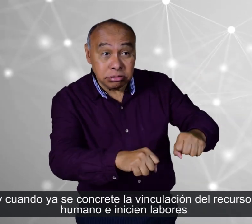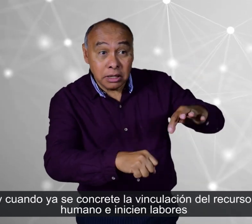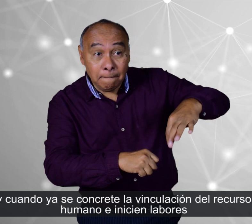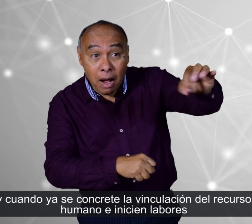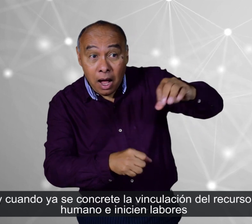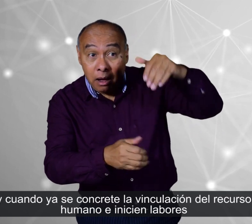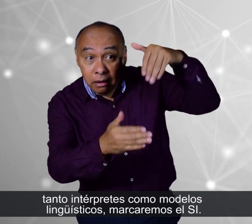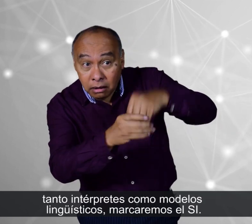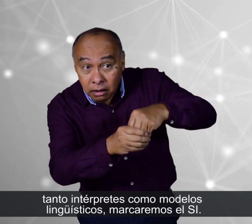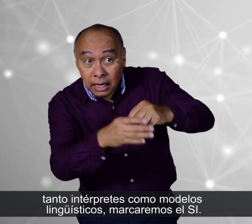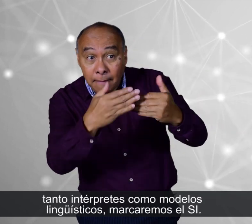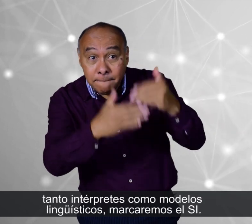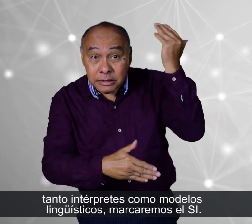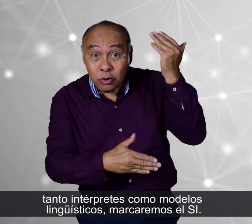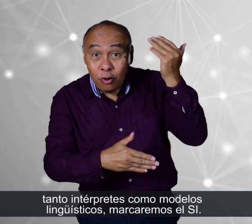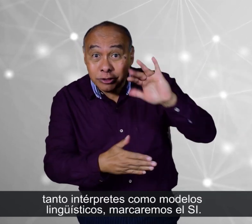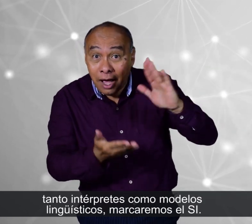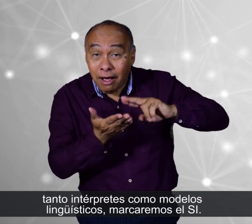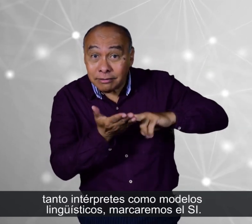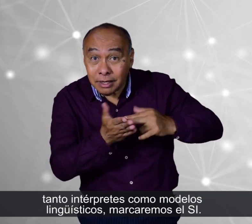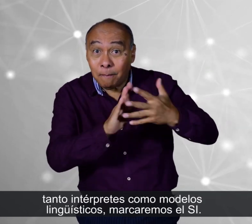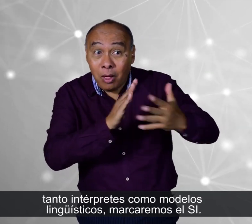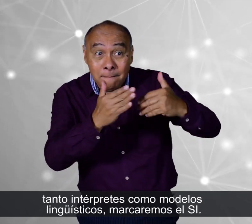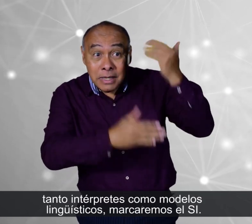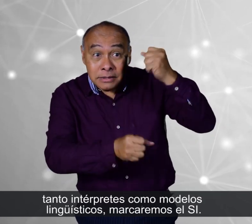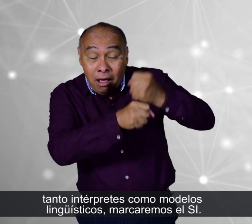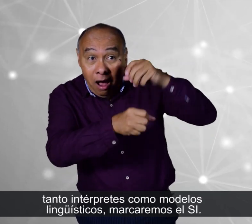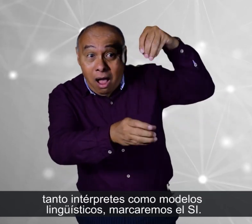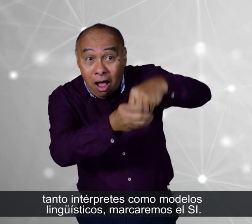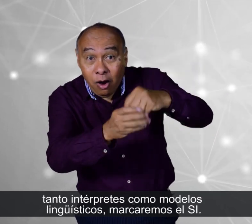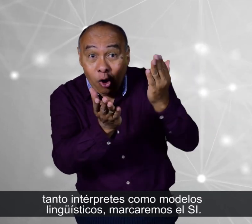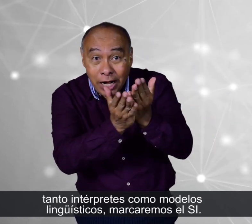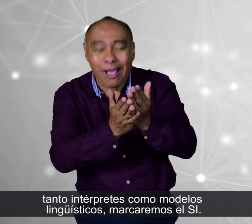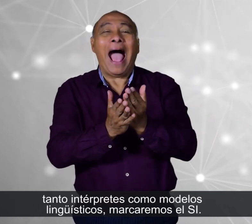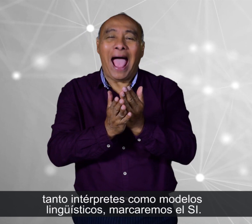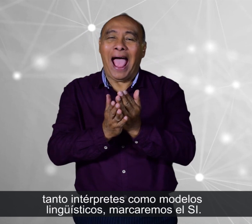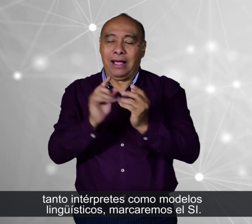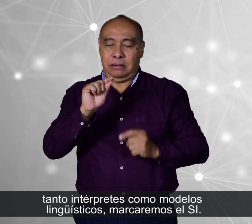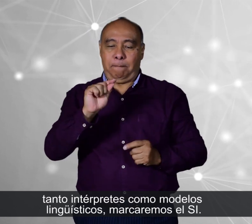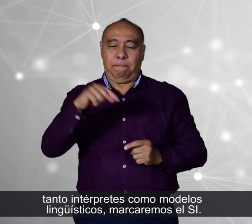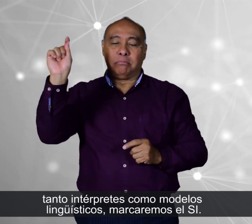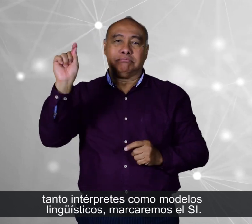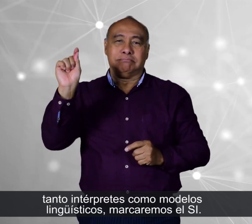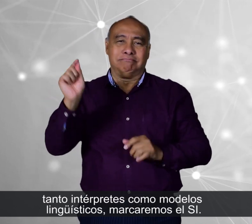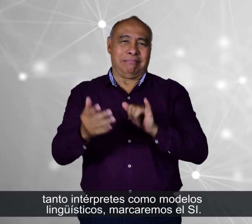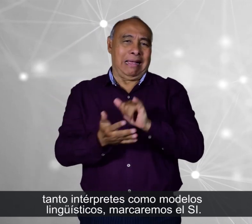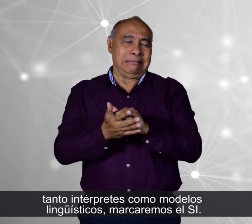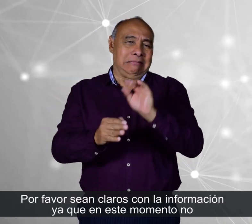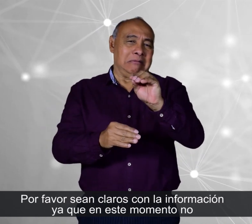e inicien labores tanto intérpretes como modelos lingüísticos, marcaremos el sí. Por